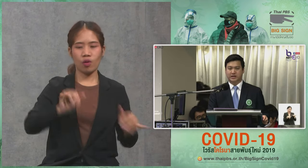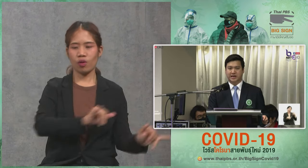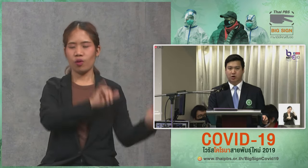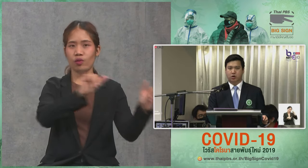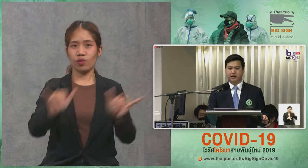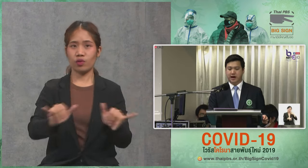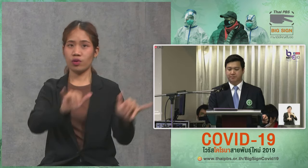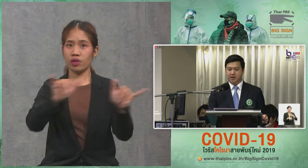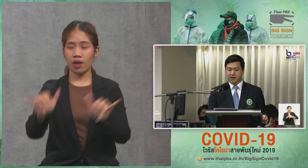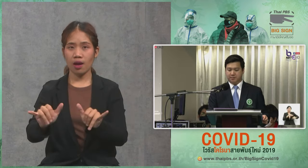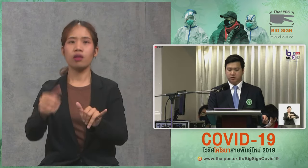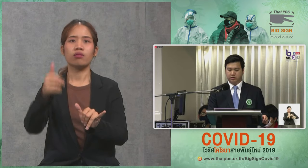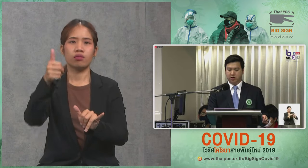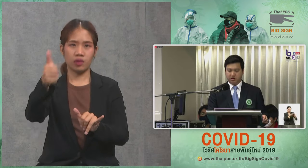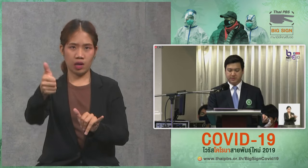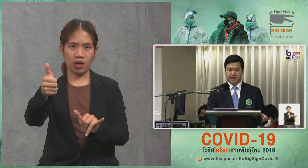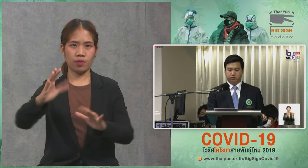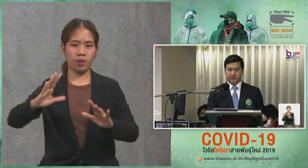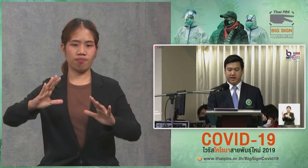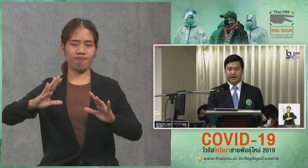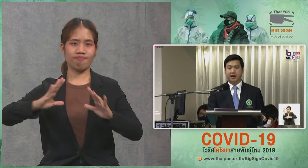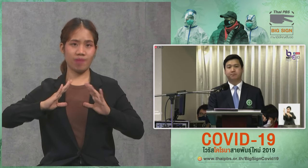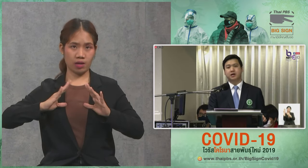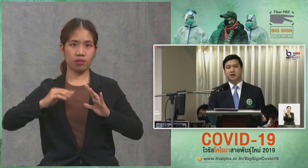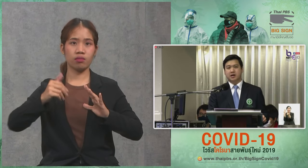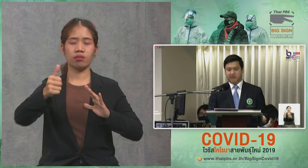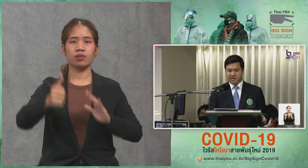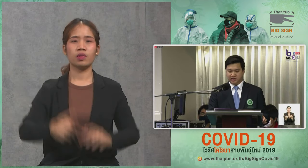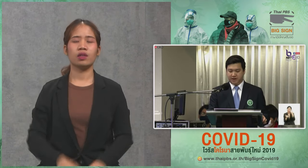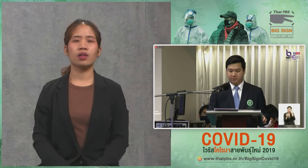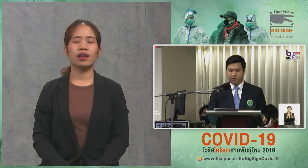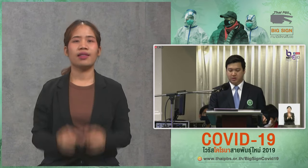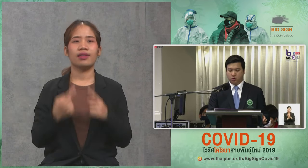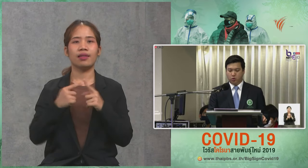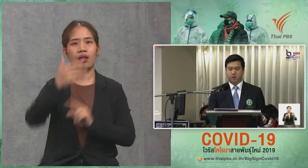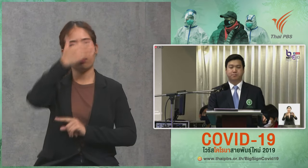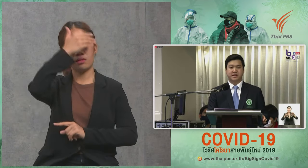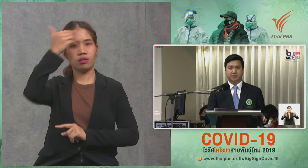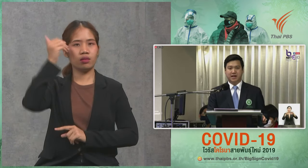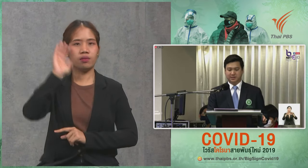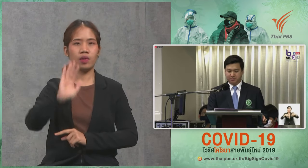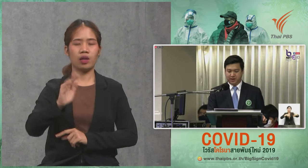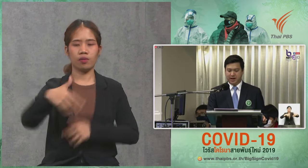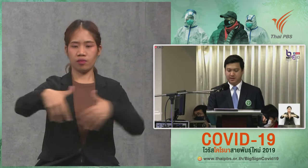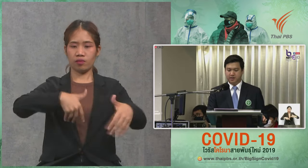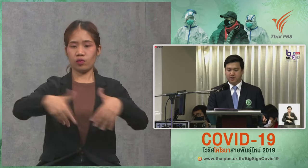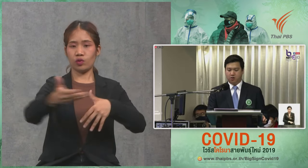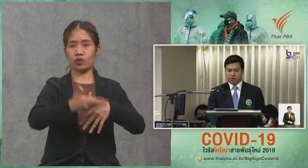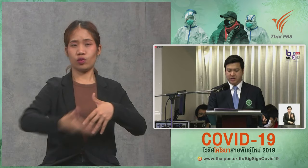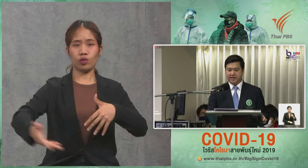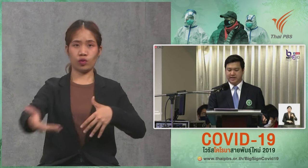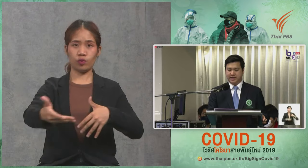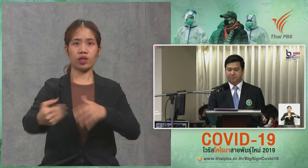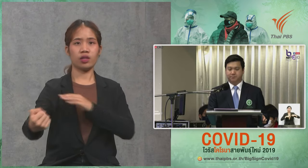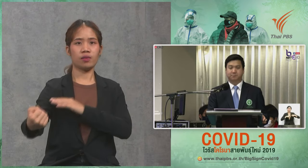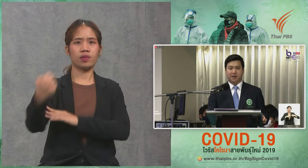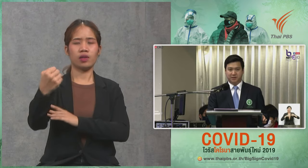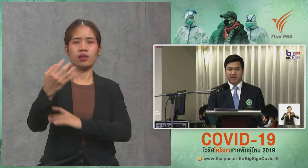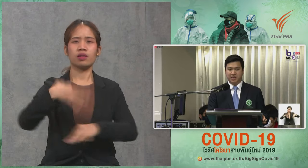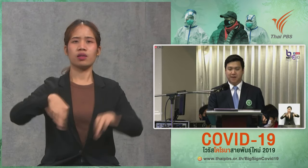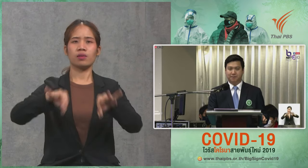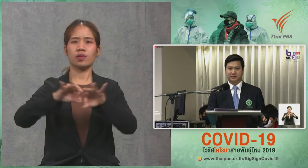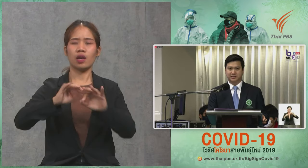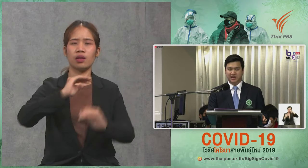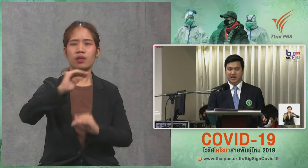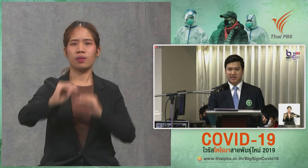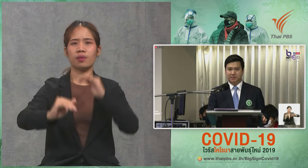การกักตัวในอนาคตนะครับไปอยู่ที่ hospital ตรงนี้ได้นะครับแต่อย่าลืมครับว่าทุกคนเป็นกำลังสำคัญของชาติในการพาประเ